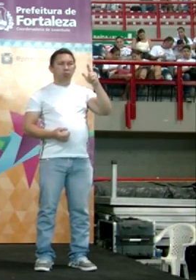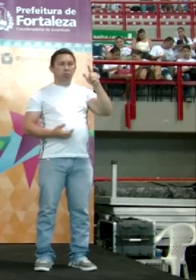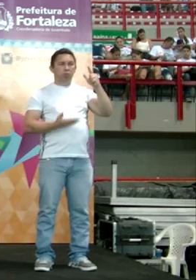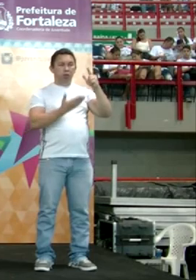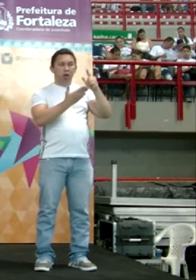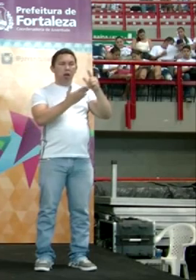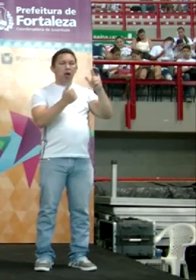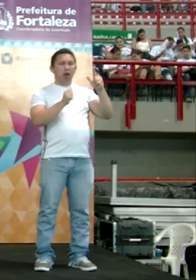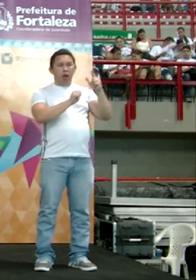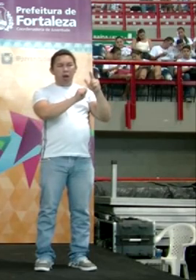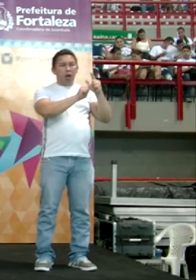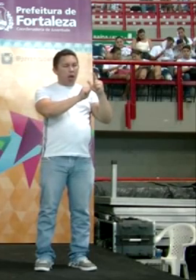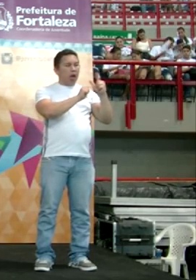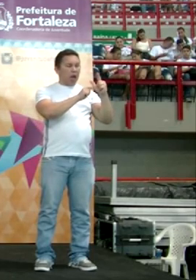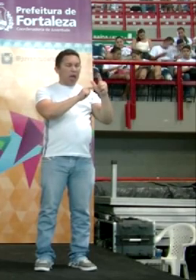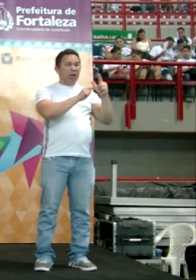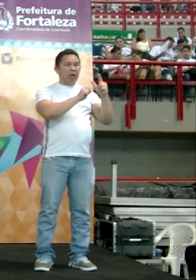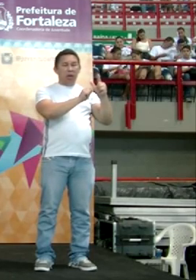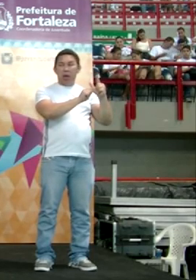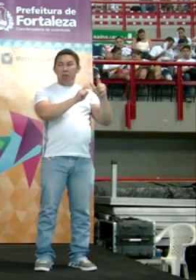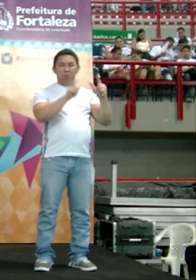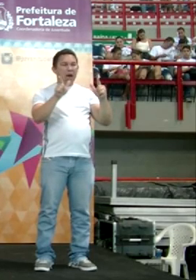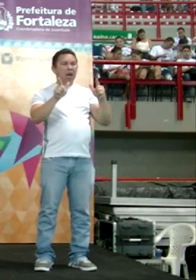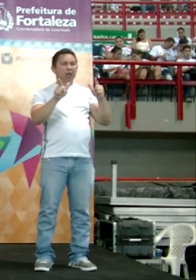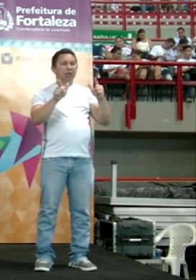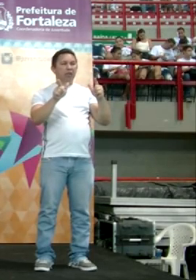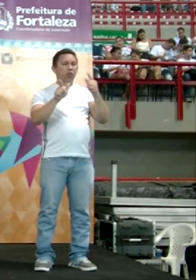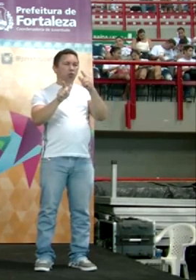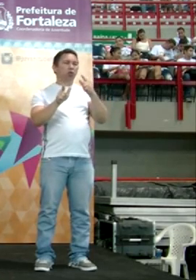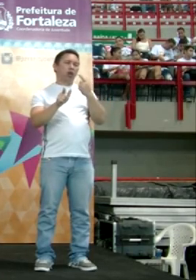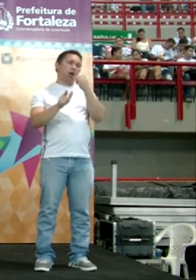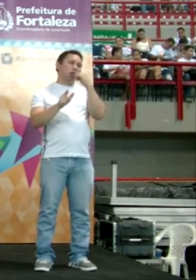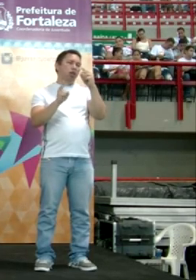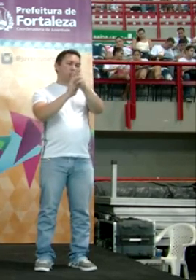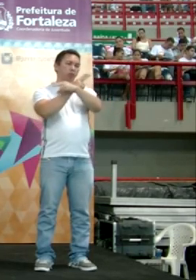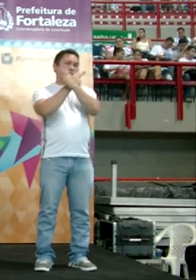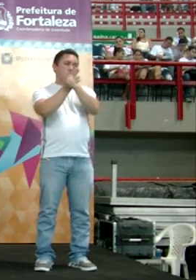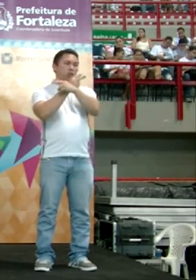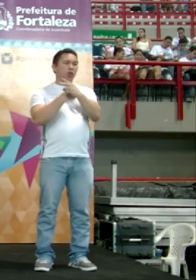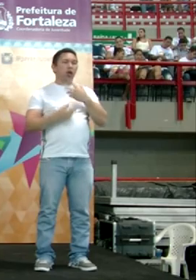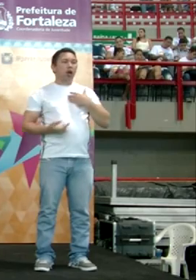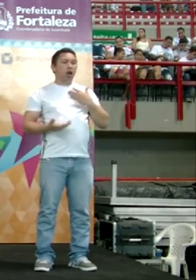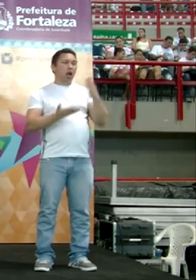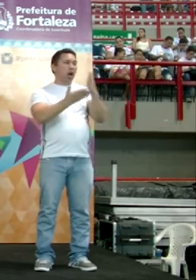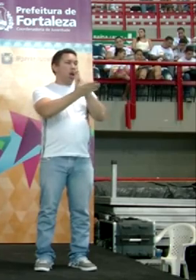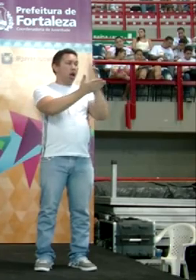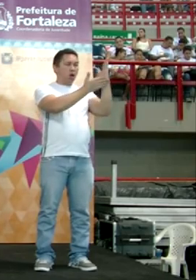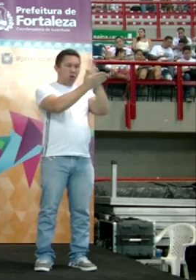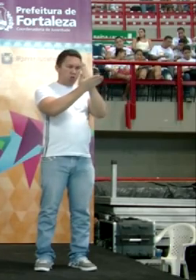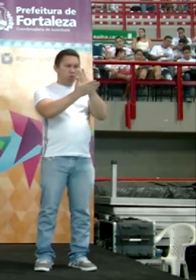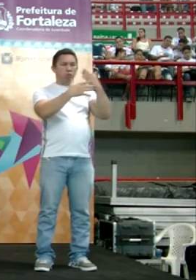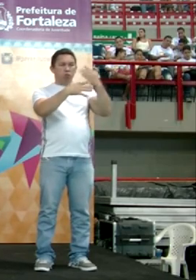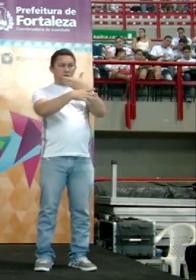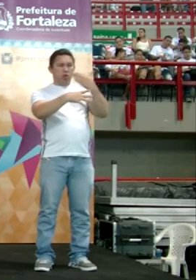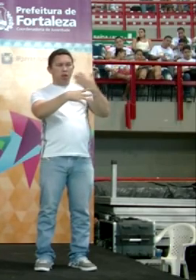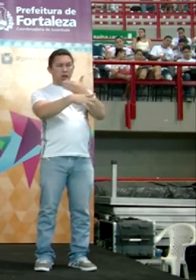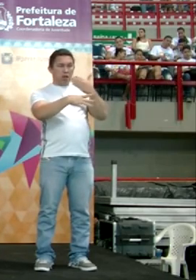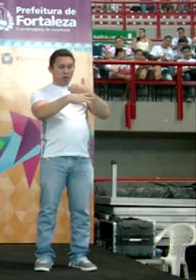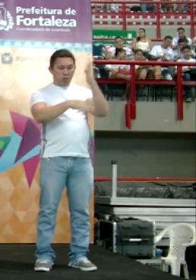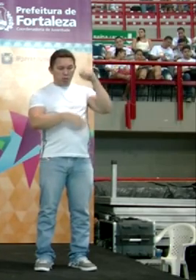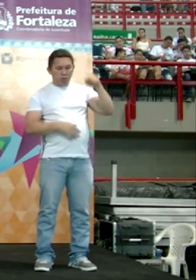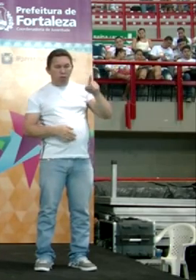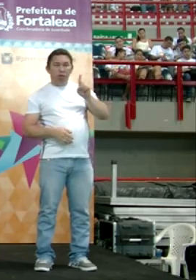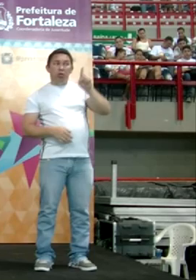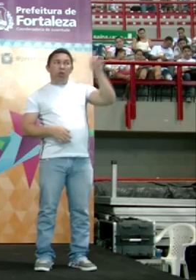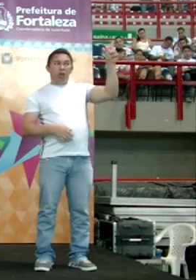que a energia eólica, certo? Em algumas cidades, não no Brasil, mas em algumas cidades